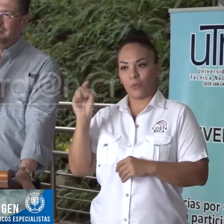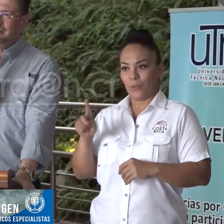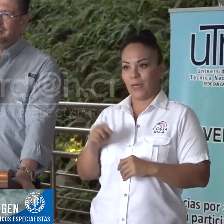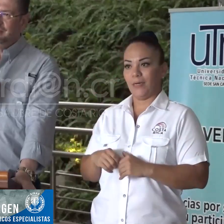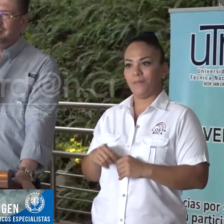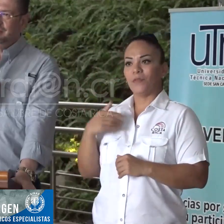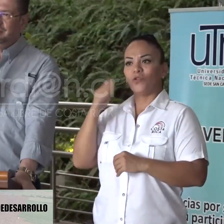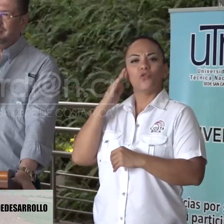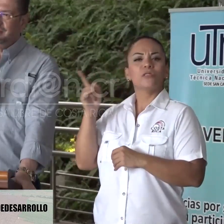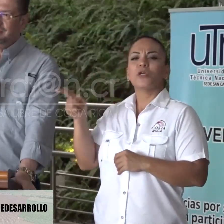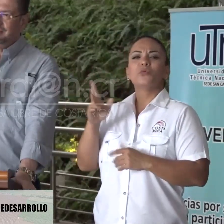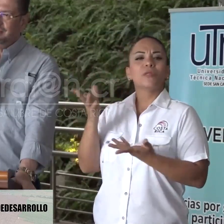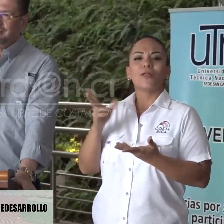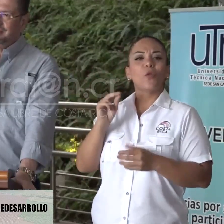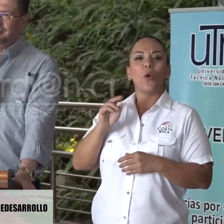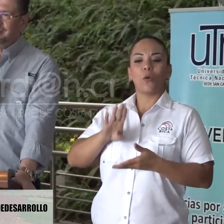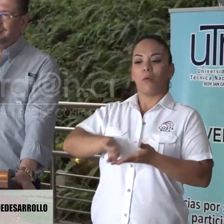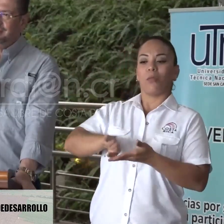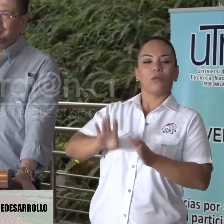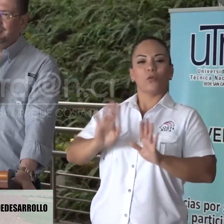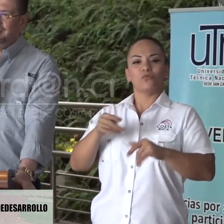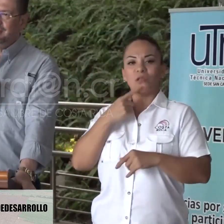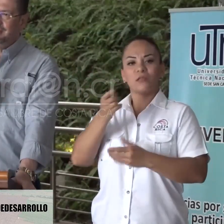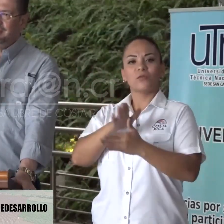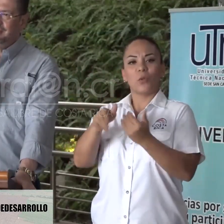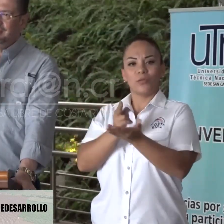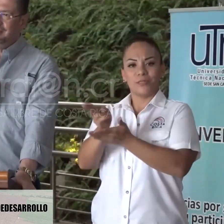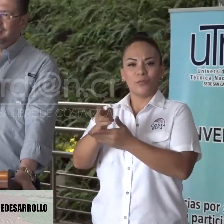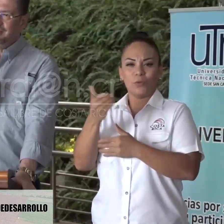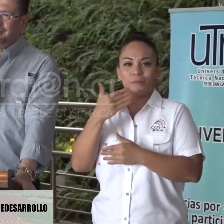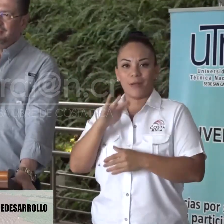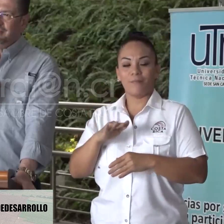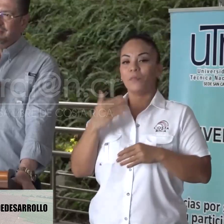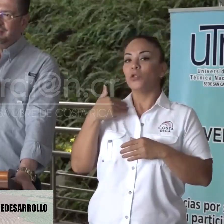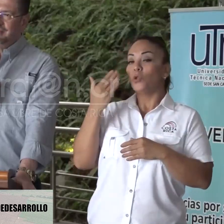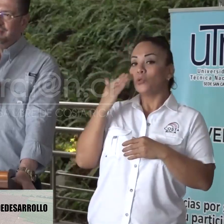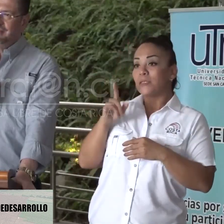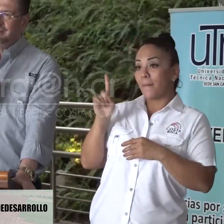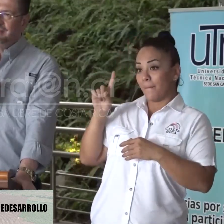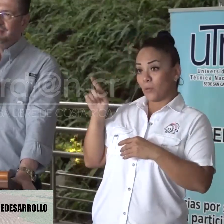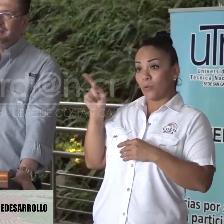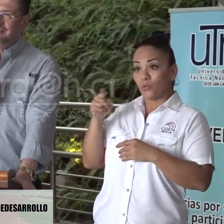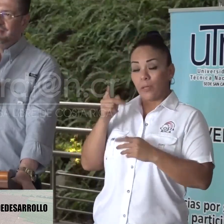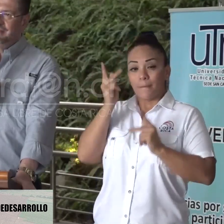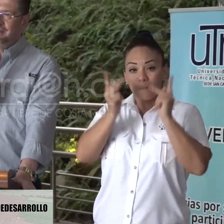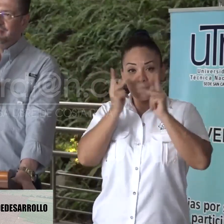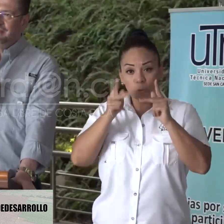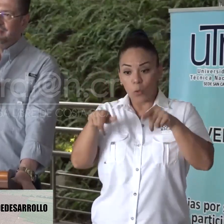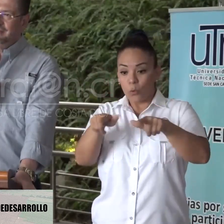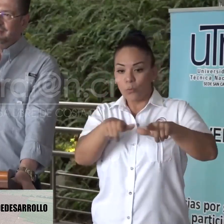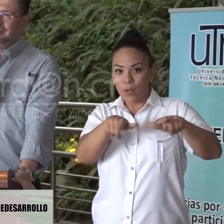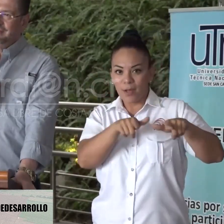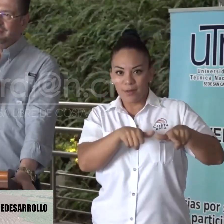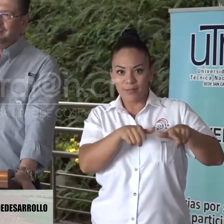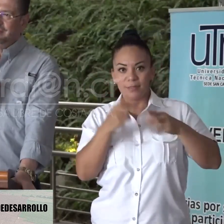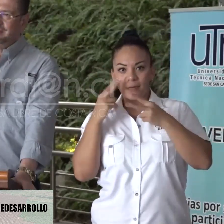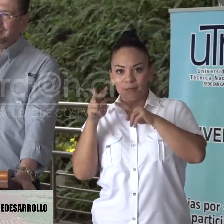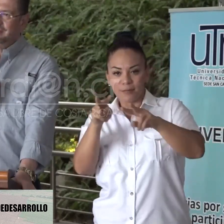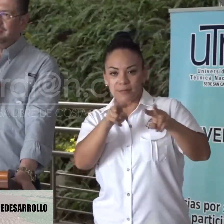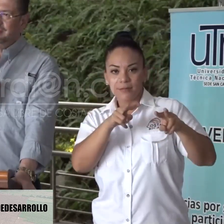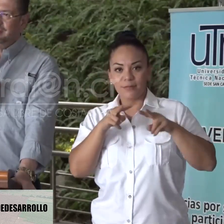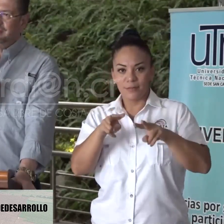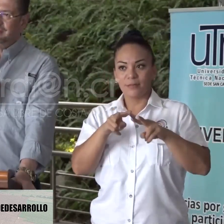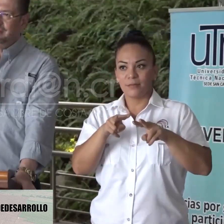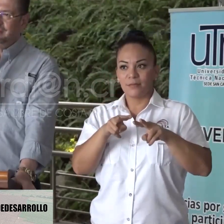usted no se anda con tapujos para decir las cosas que están mal. No sé si hoy pudo visitar esos puntos donde se pueda observar conato